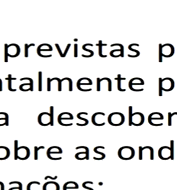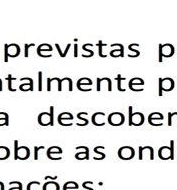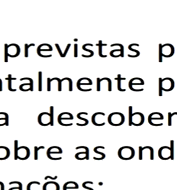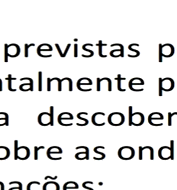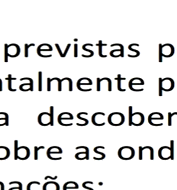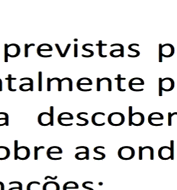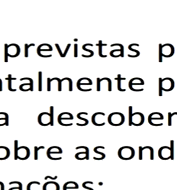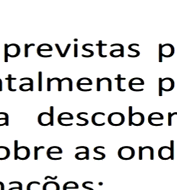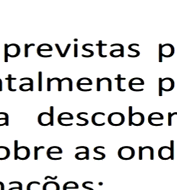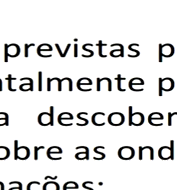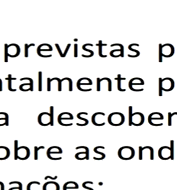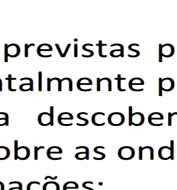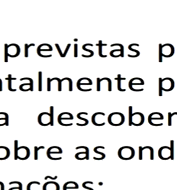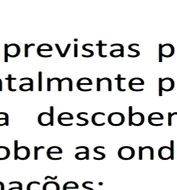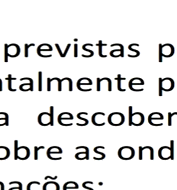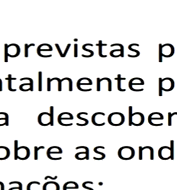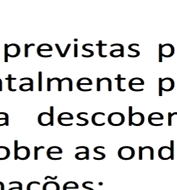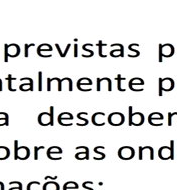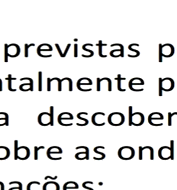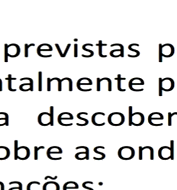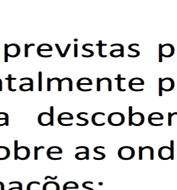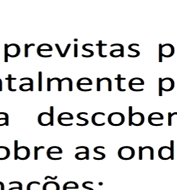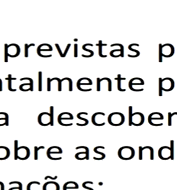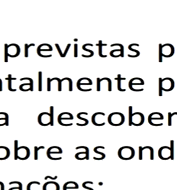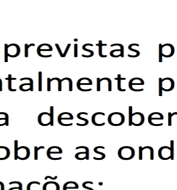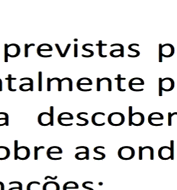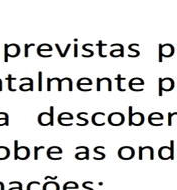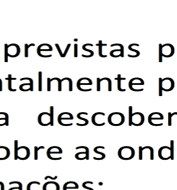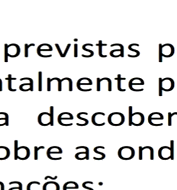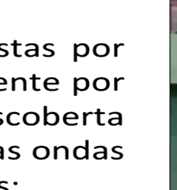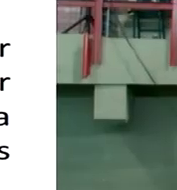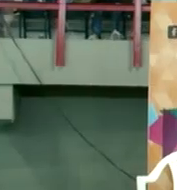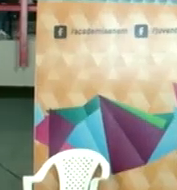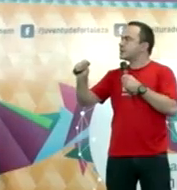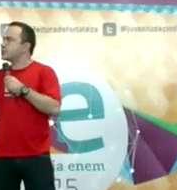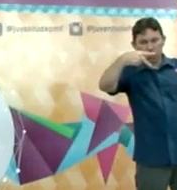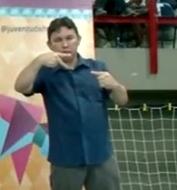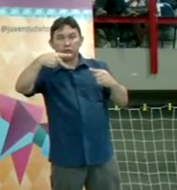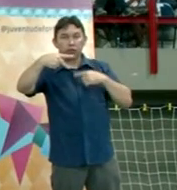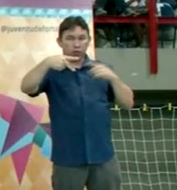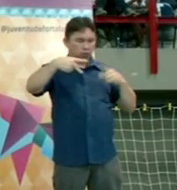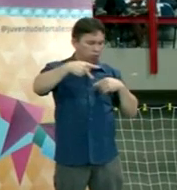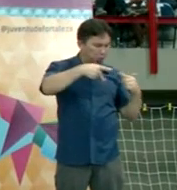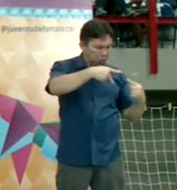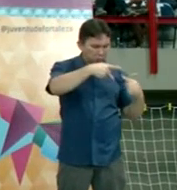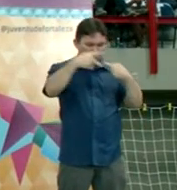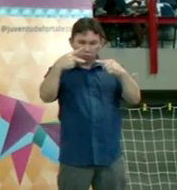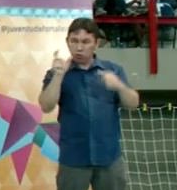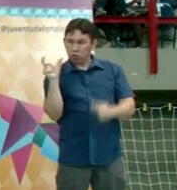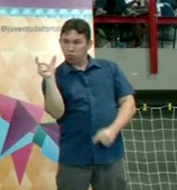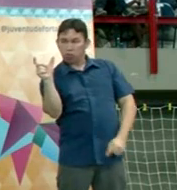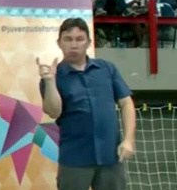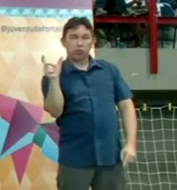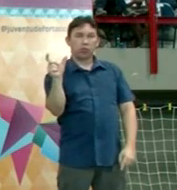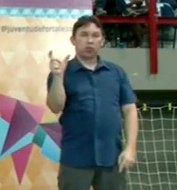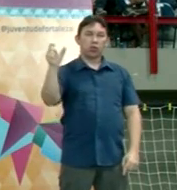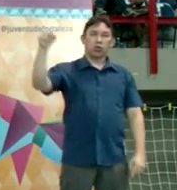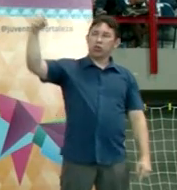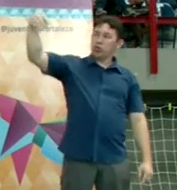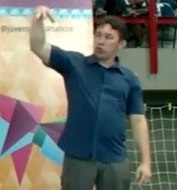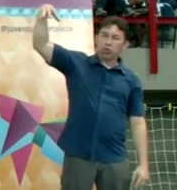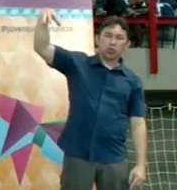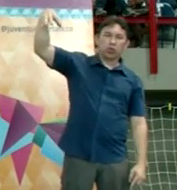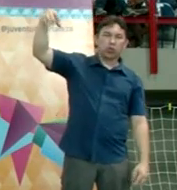uma setinha para o lado, onde tem aí ondas eletromagnéticas que você destacou. Puxa uma setinha para o lado e escreva